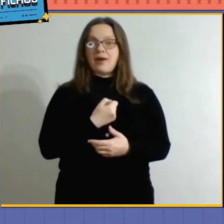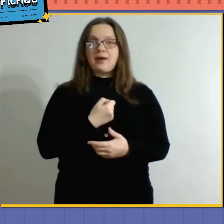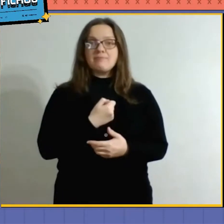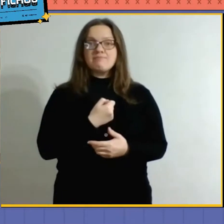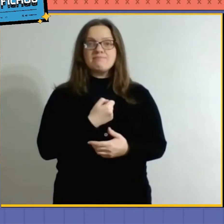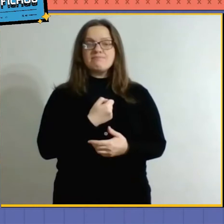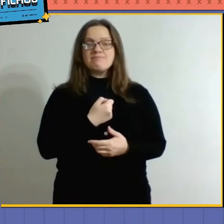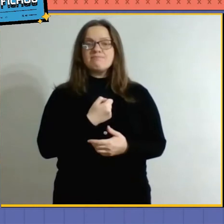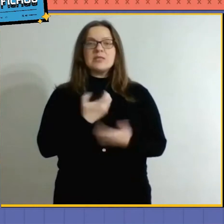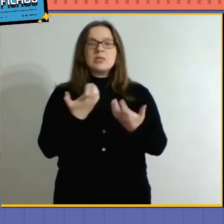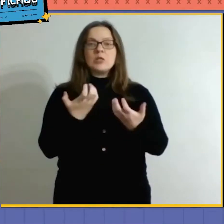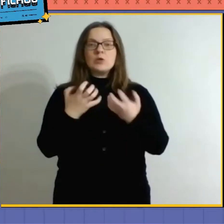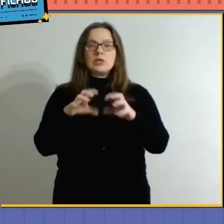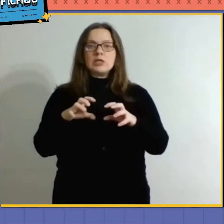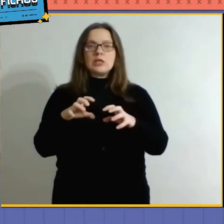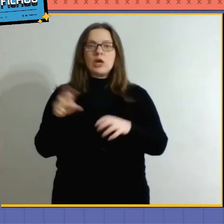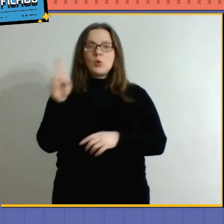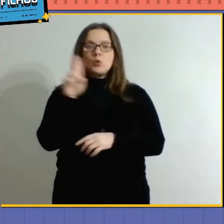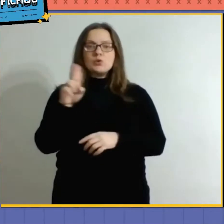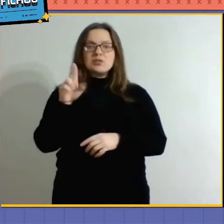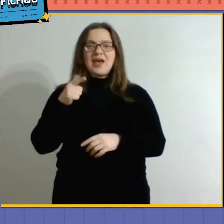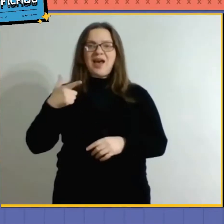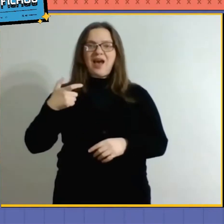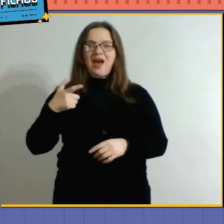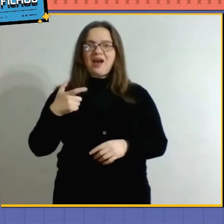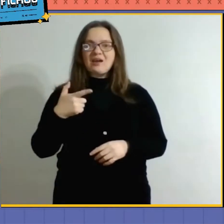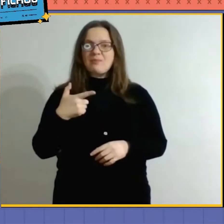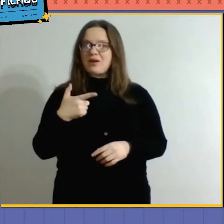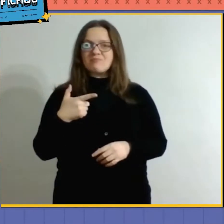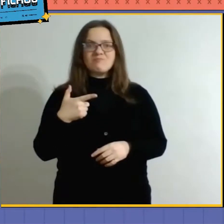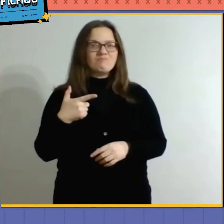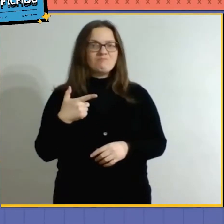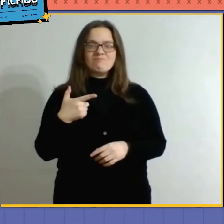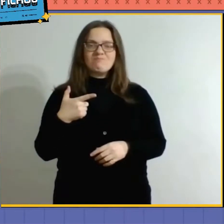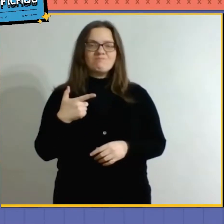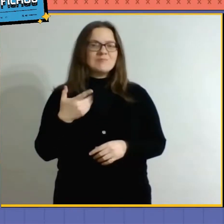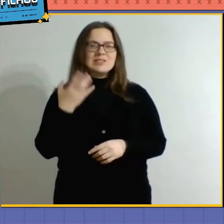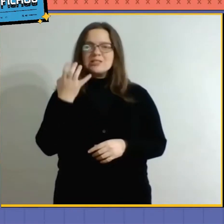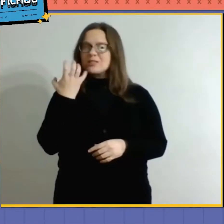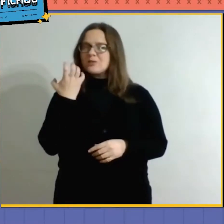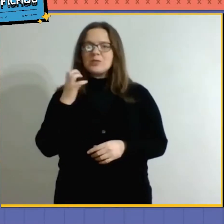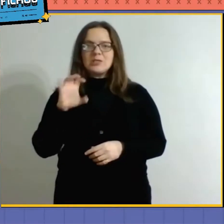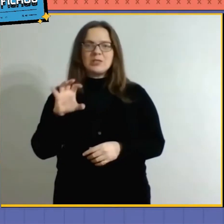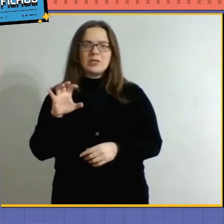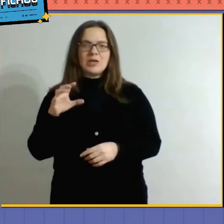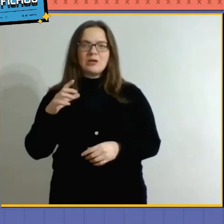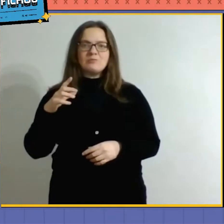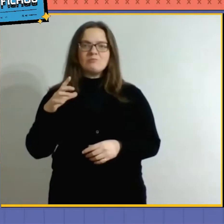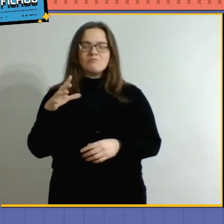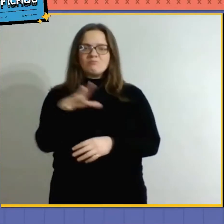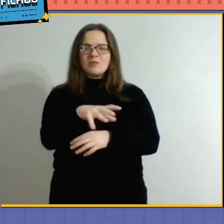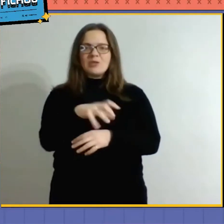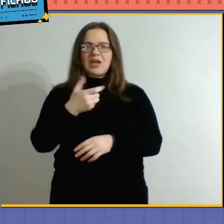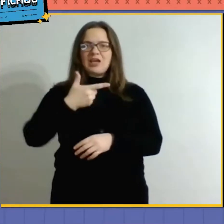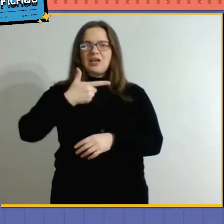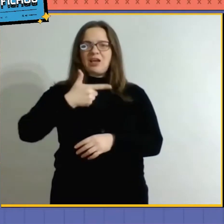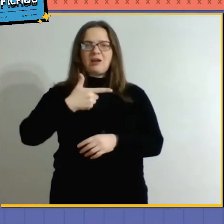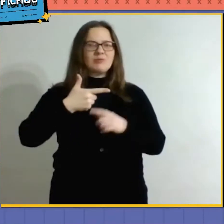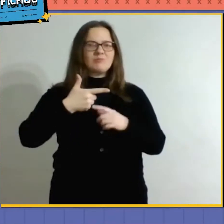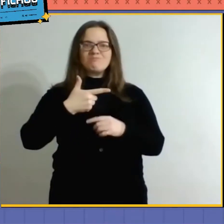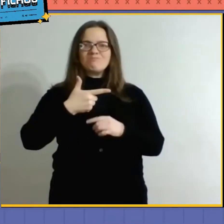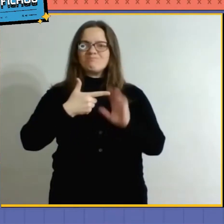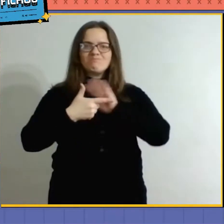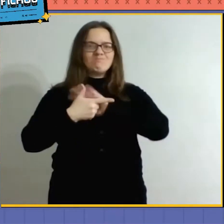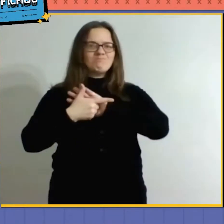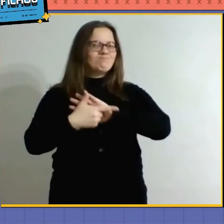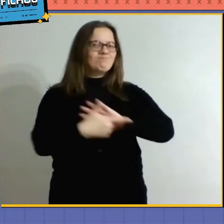causa da sua convicção ele não queria ele se negava e pegar em armas e por causa disso lá ele